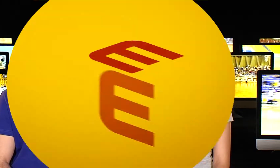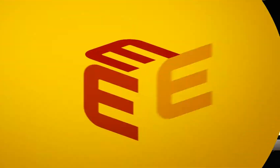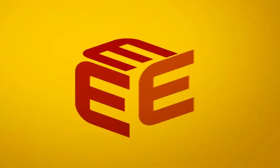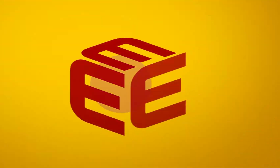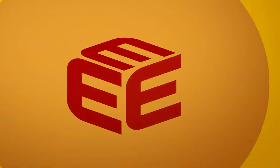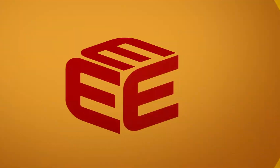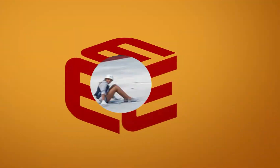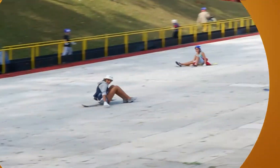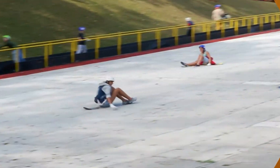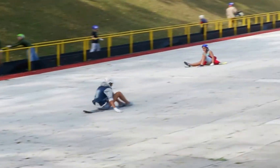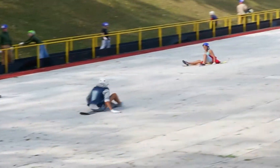Brasil.